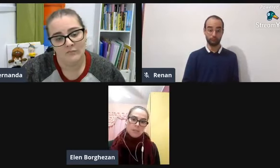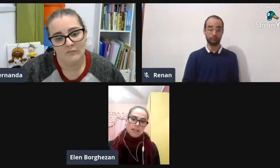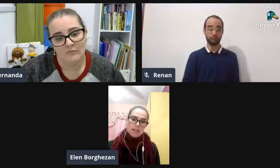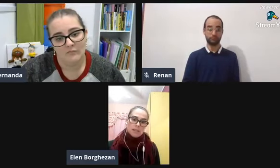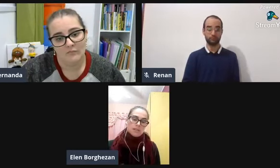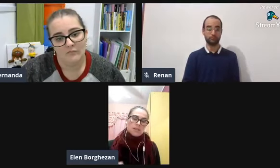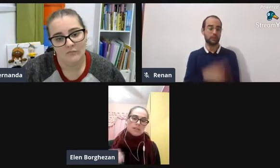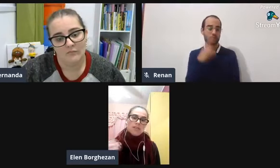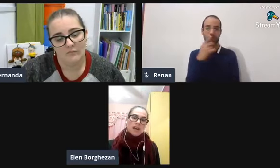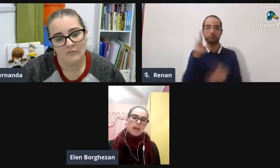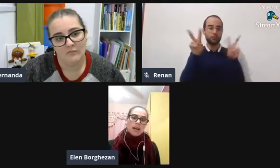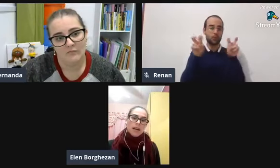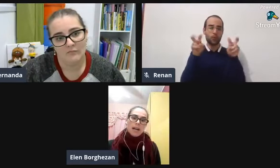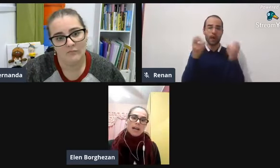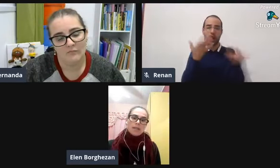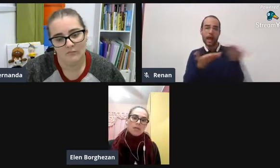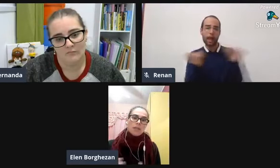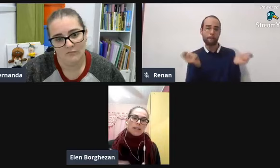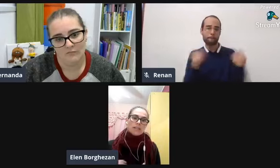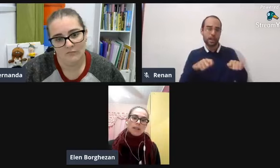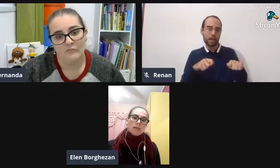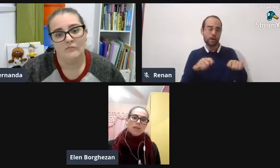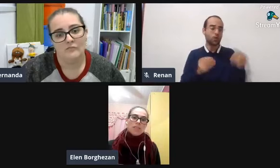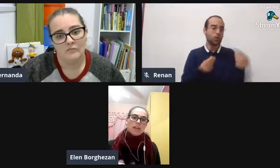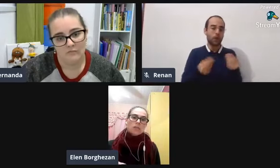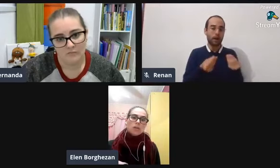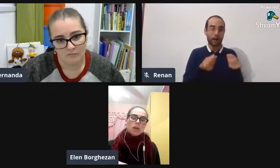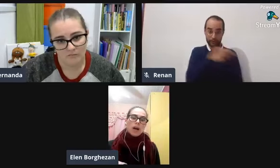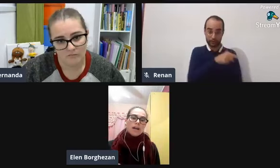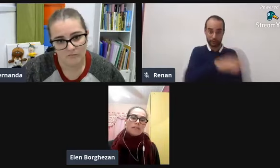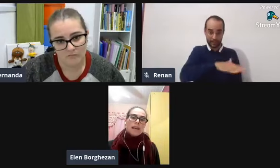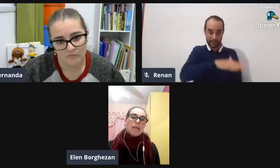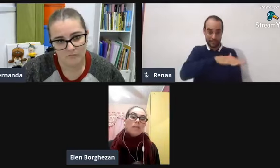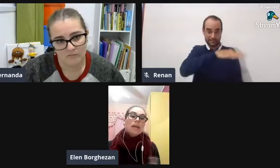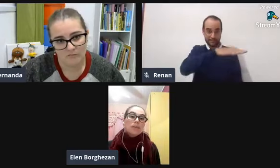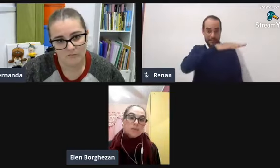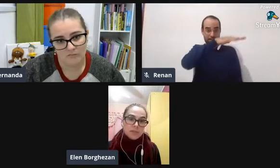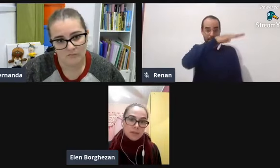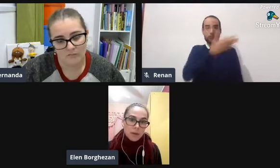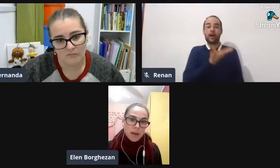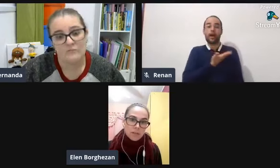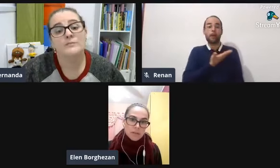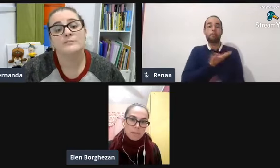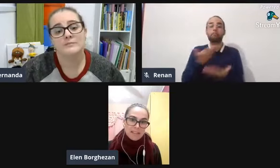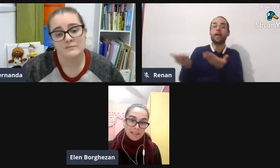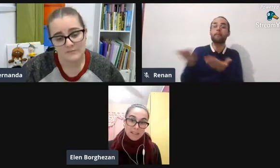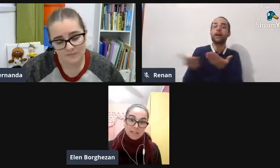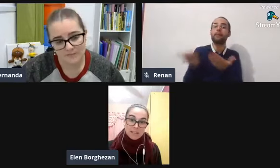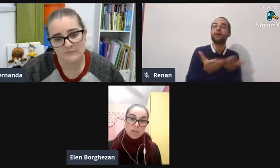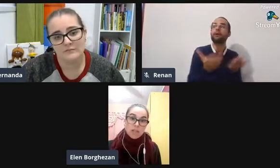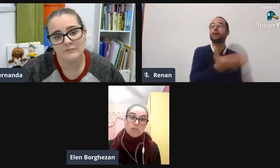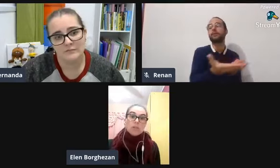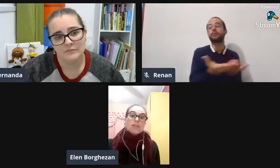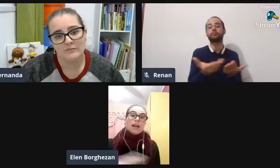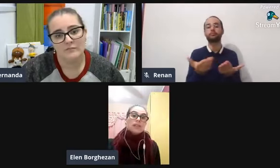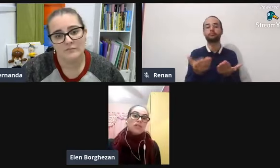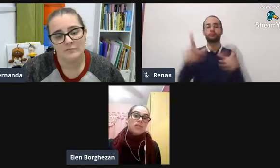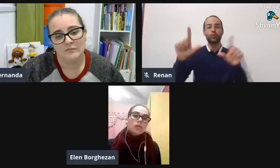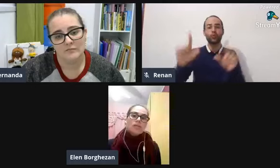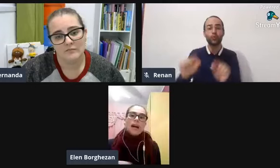questão das habilidades, que às vezes se vê que eles vão crescendo e vão ficando sem amigos, que eu quero dizer, mais nessa questão